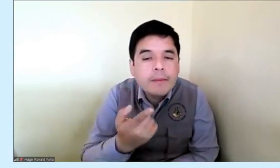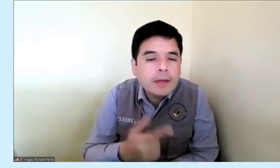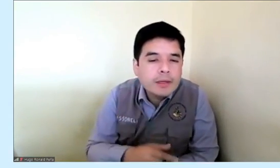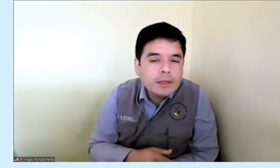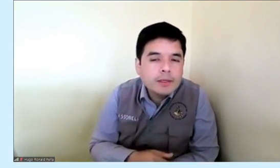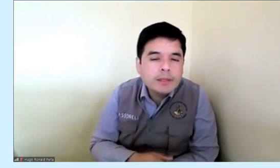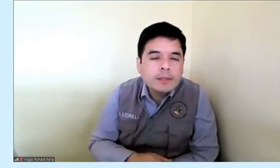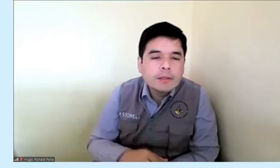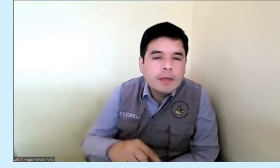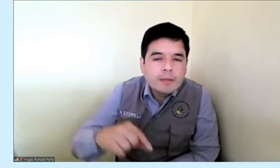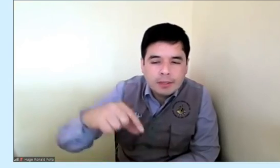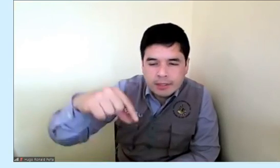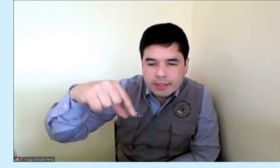La siguiente.